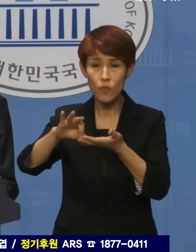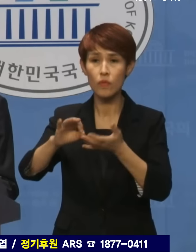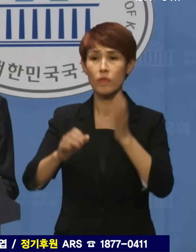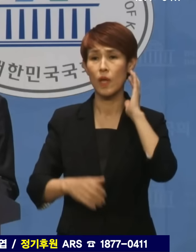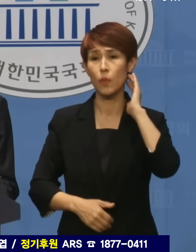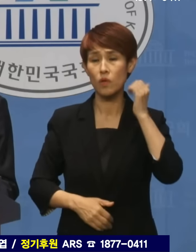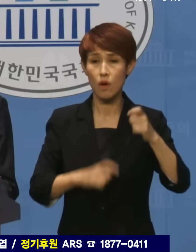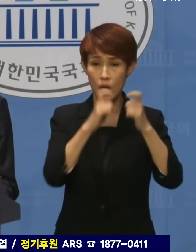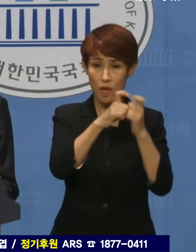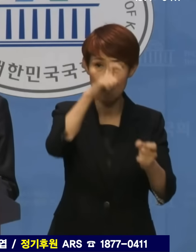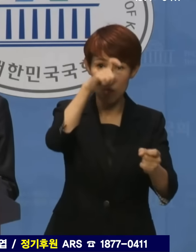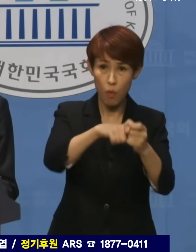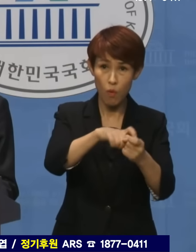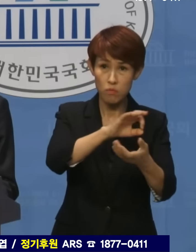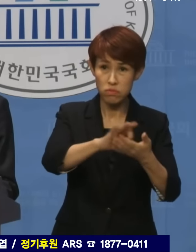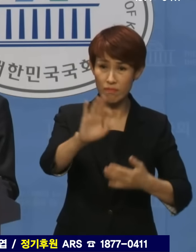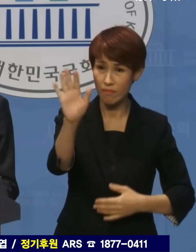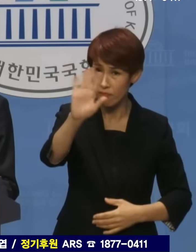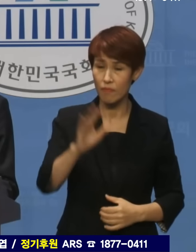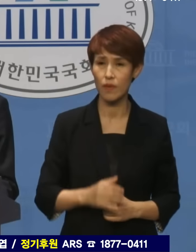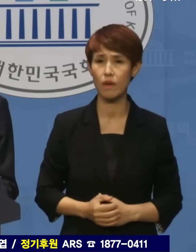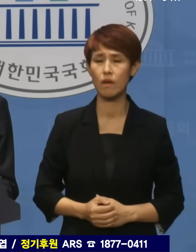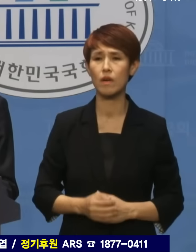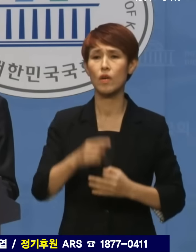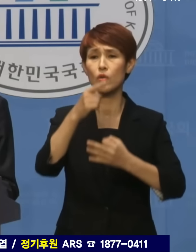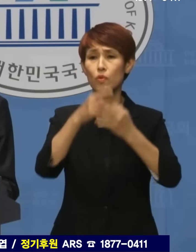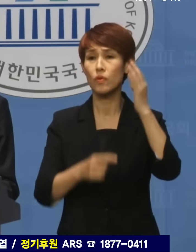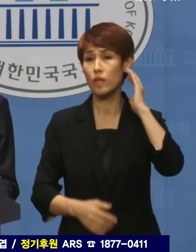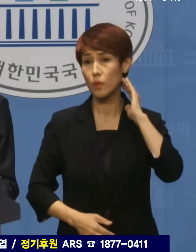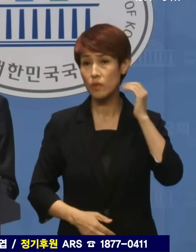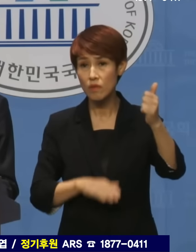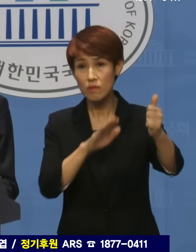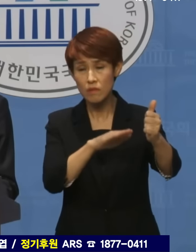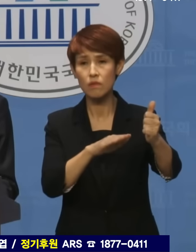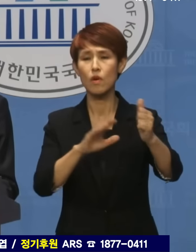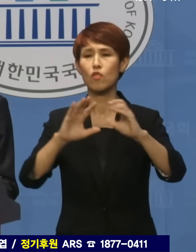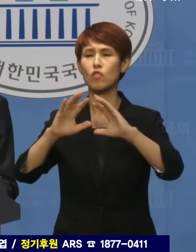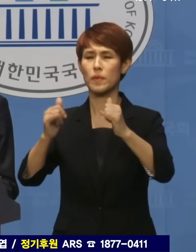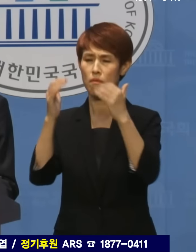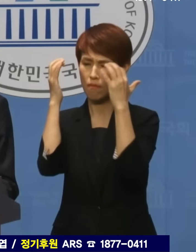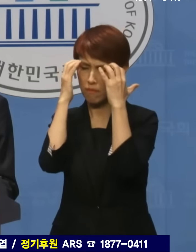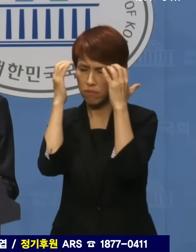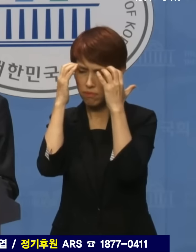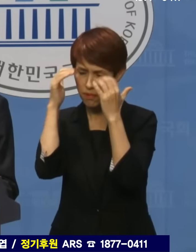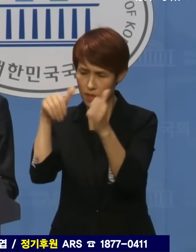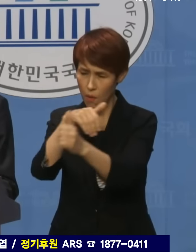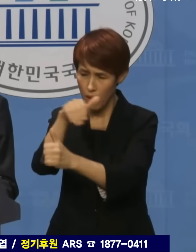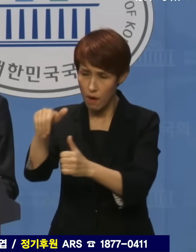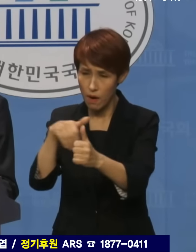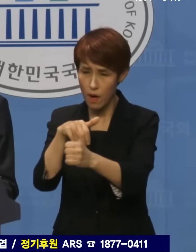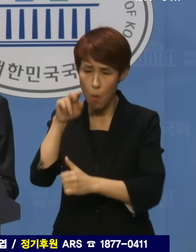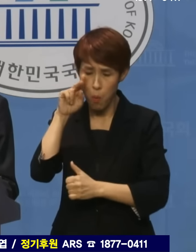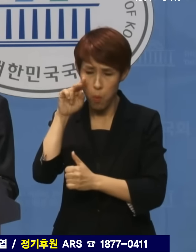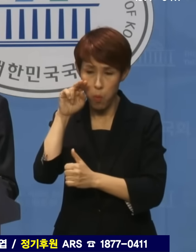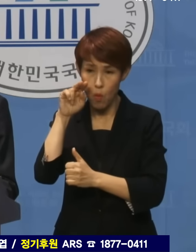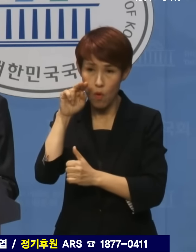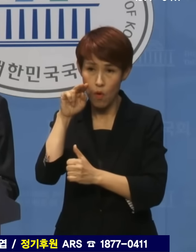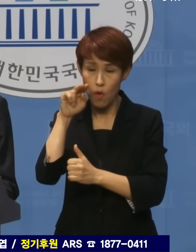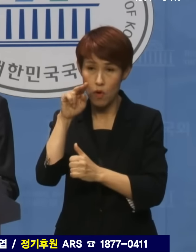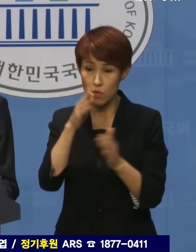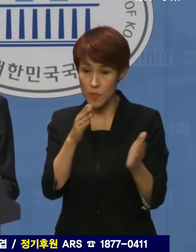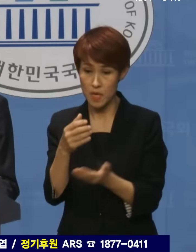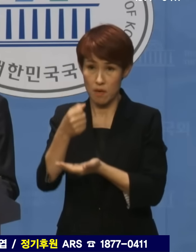대통령 개인을 위한 돈이 아닙니다 윤석 대통령은 국민이 고통받는 상황에 대비에 비축해둔